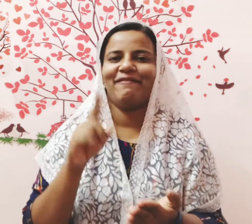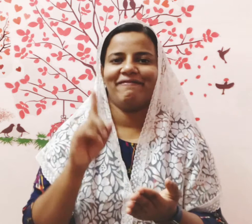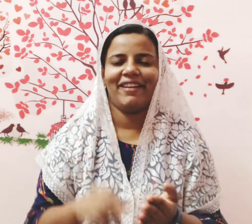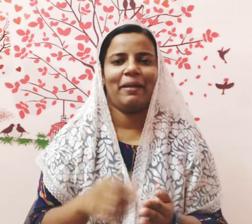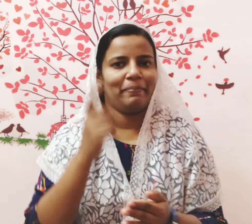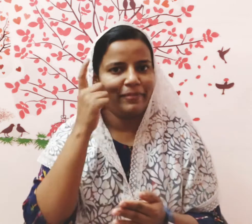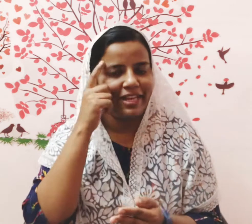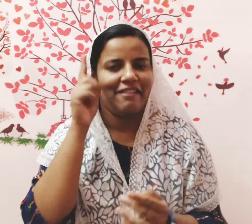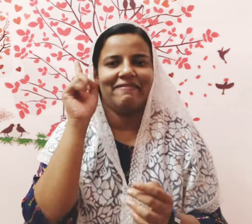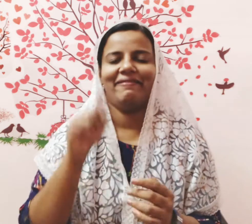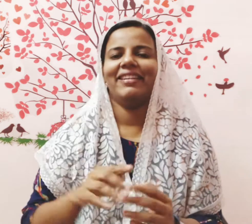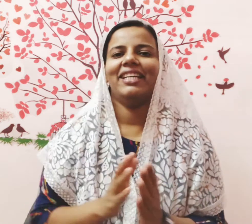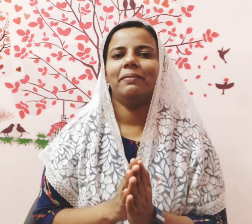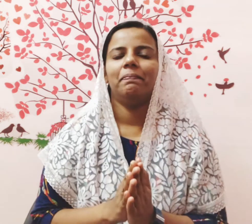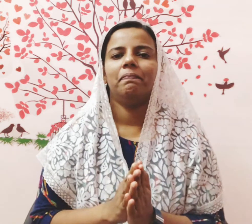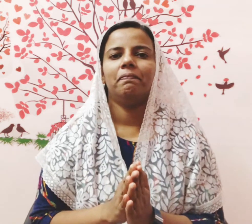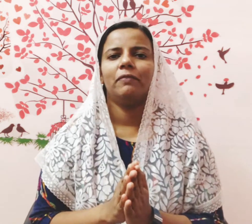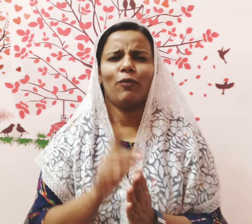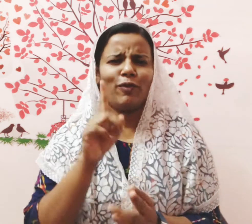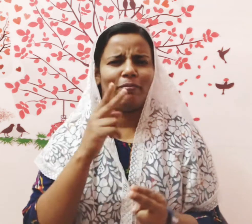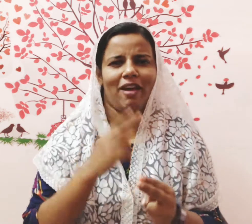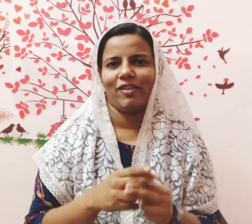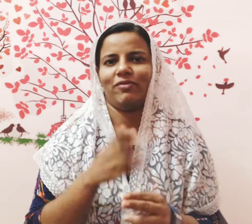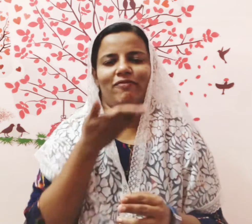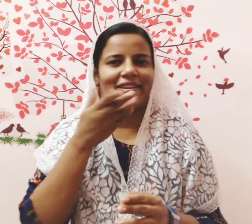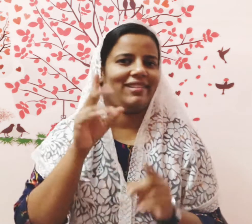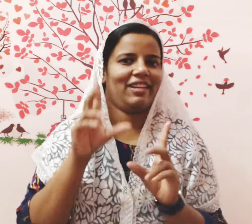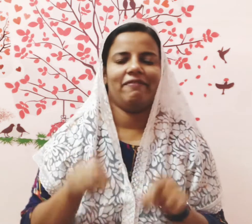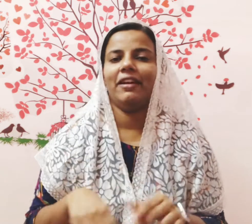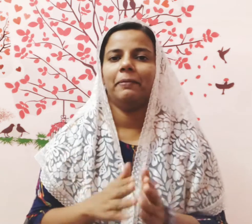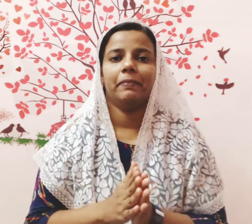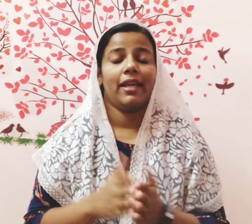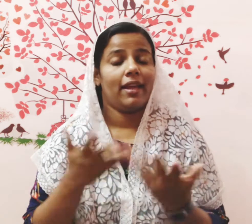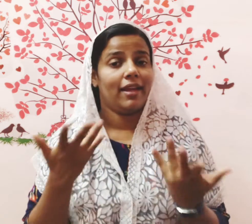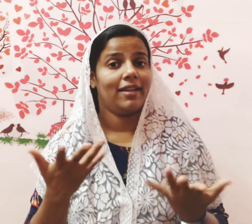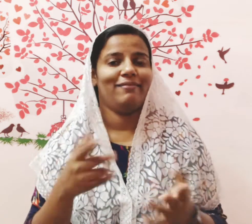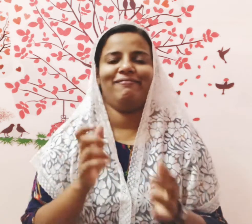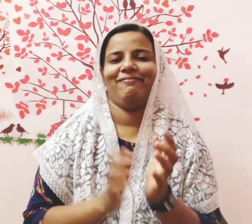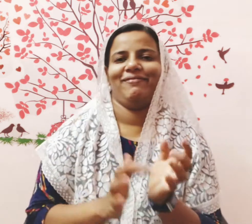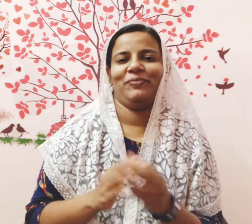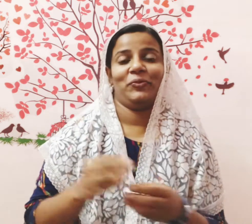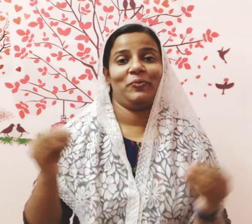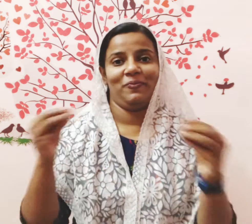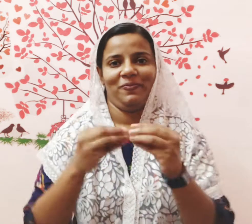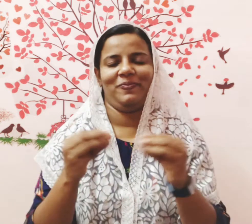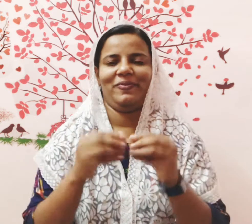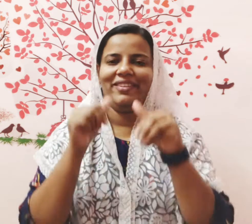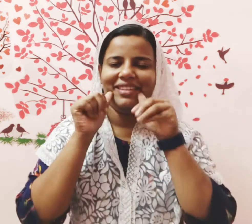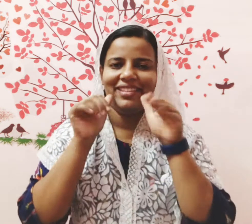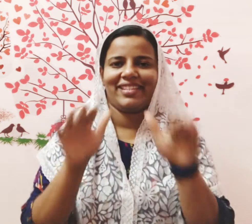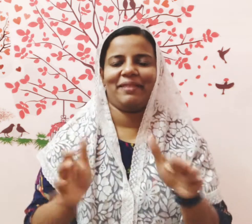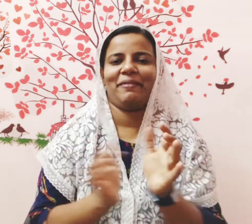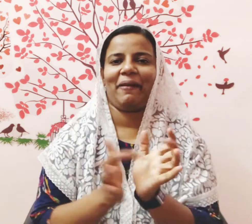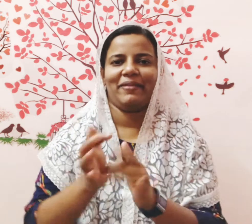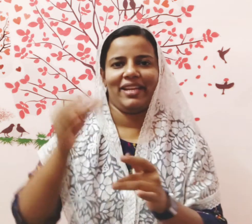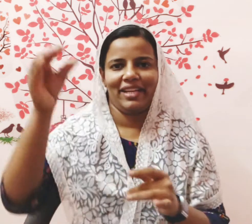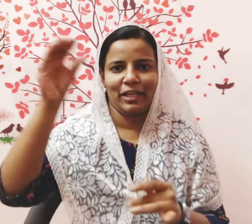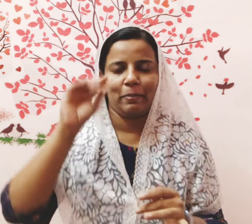വായിച്ച് മനസ്സിലാക്കാൻ ശ്രമിക്കുക, അല്ലെങ്കിൽ 1 വായിക്കുക. എനിവേ, കർത്താവ് നിങ്ങളെ ധാരാളമായിട്ട് അനുഗ്രഹിക്കട്ടെ. ദൈവത്തിൻ്റെ കൃപ